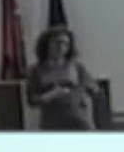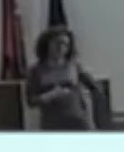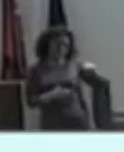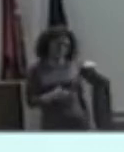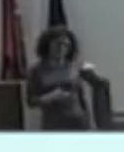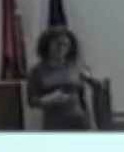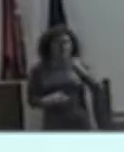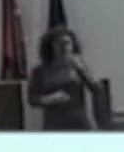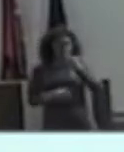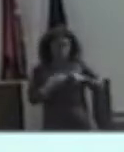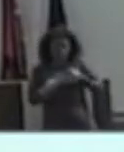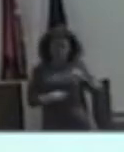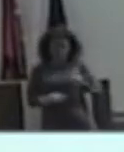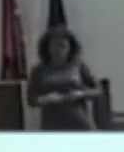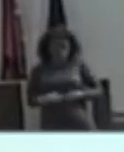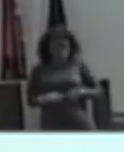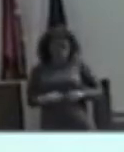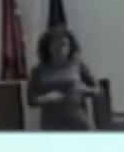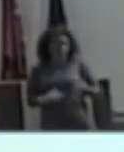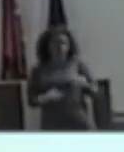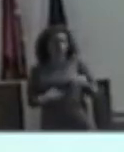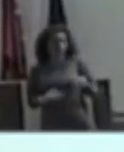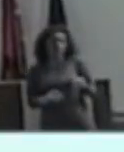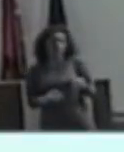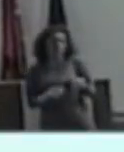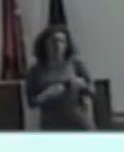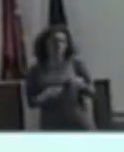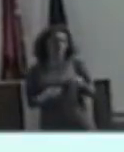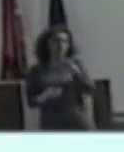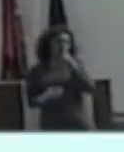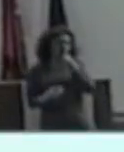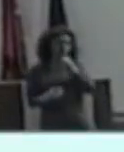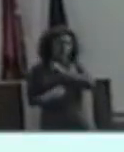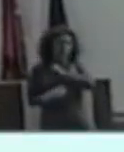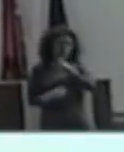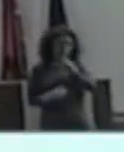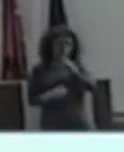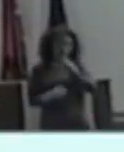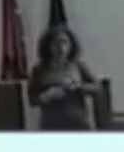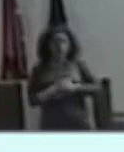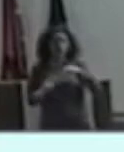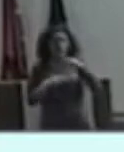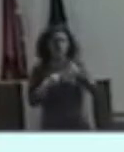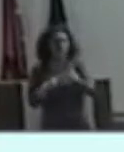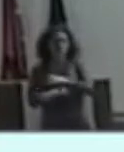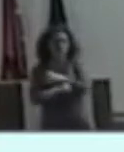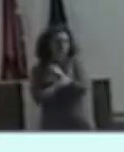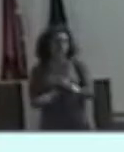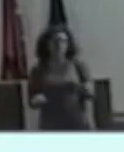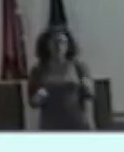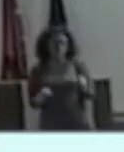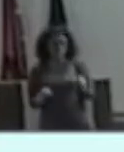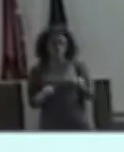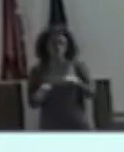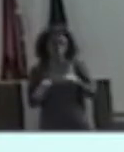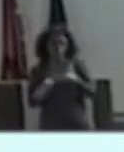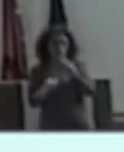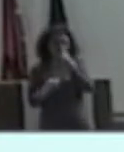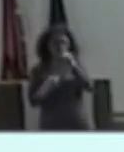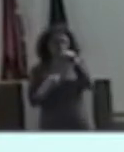múltiples dosis y no nos queda más remedio que poner la insulina después, es imposible controlar la glucemia